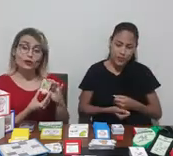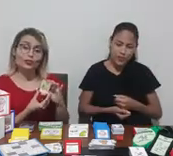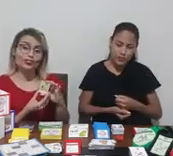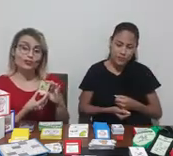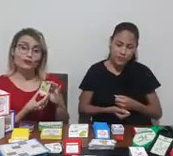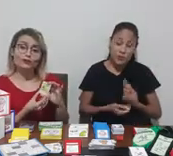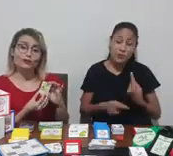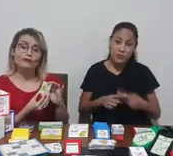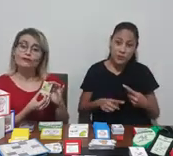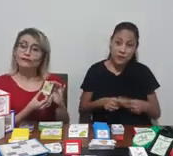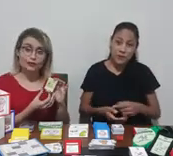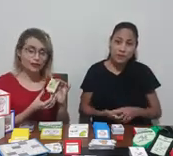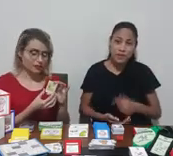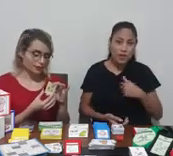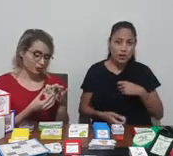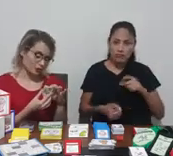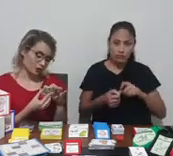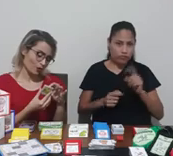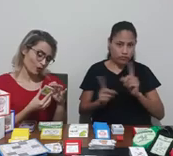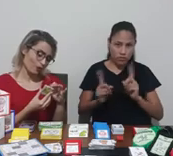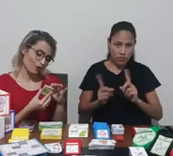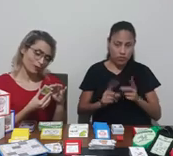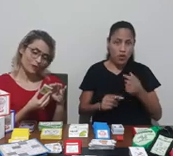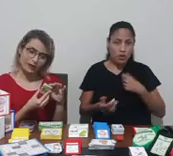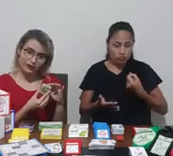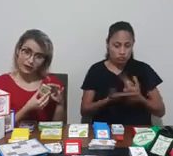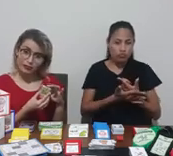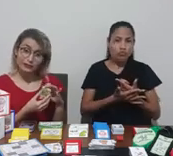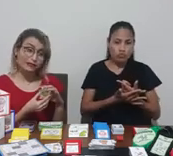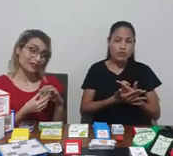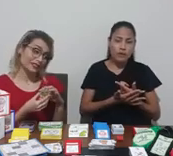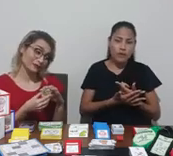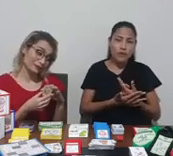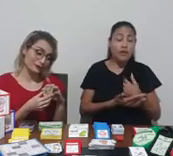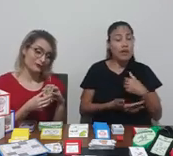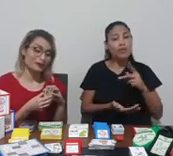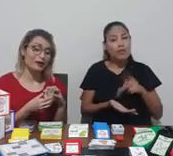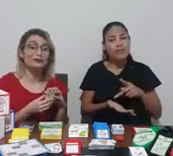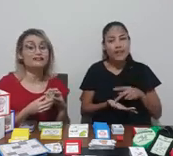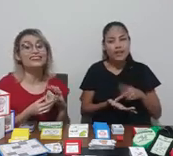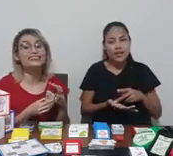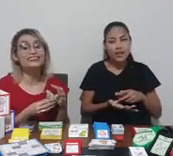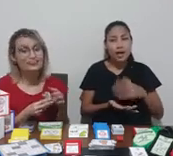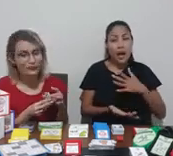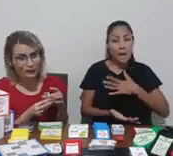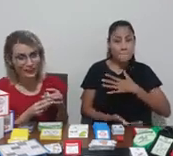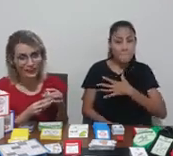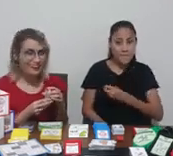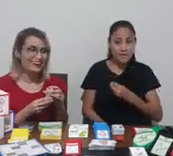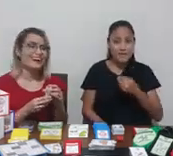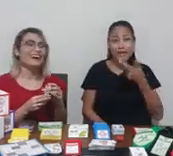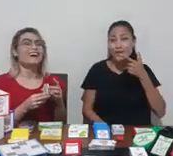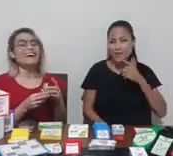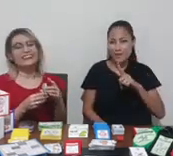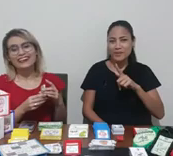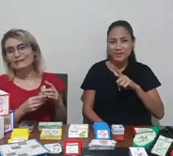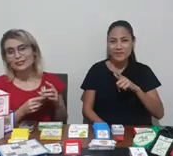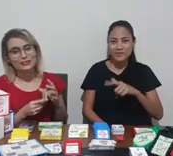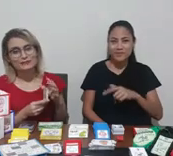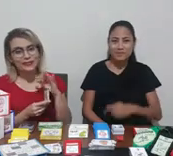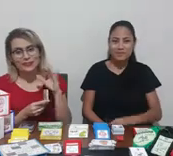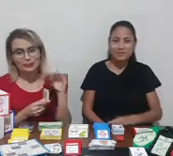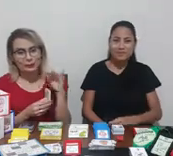jogo aqui, gente, eu não fiz. Esse jogo eu comprei. Na verdade, eu não comprei. A minha filha ganhou. E